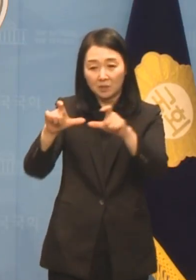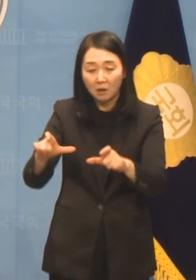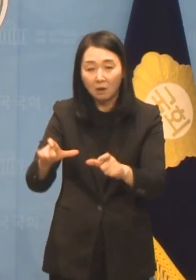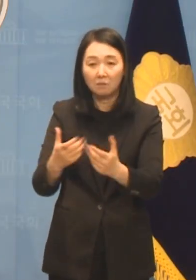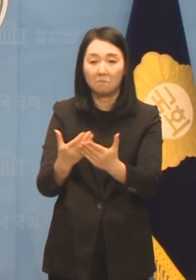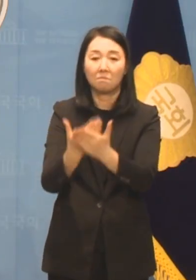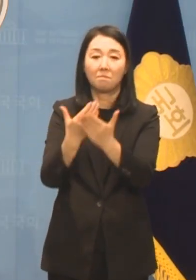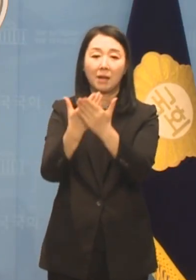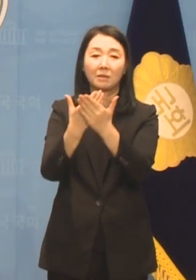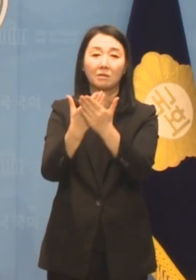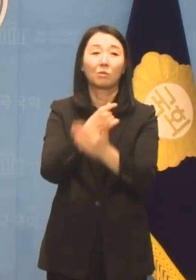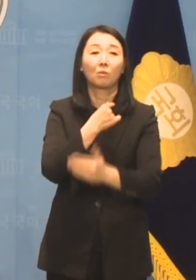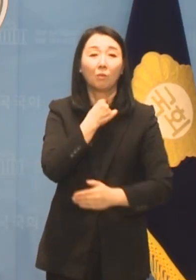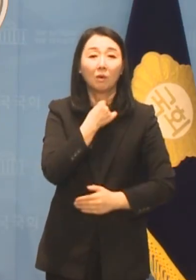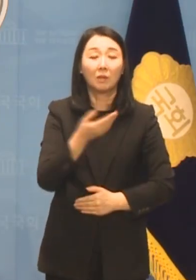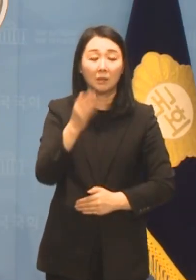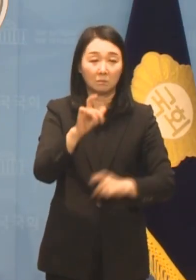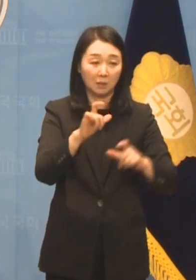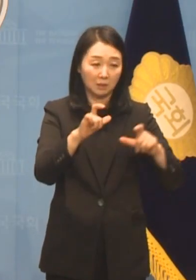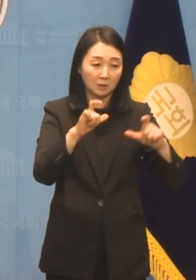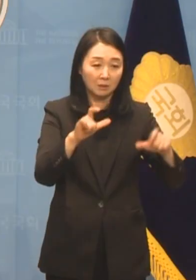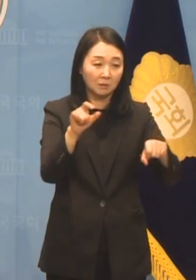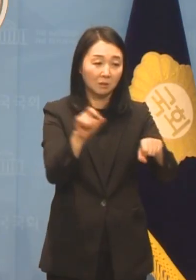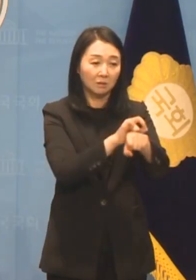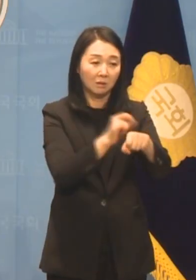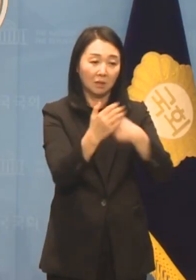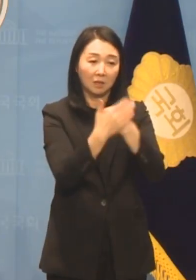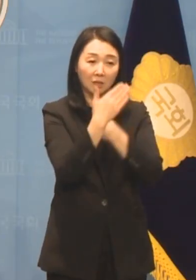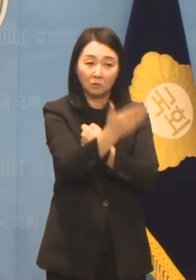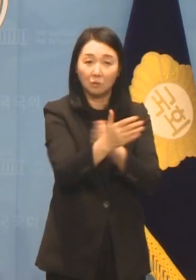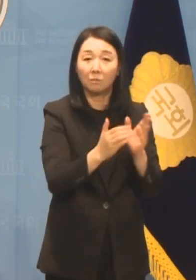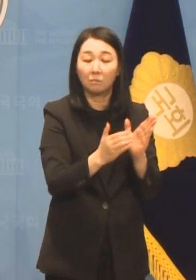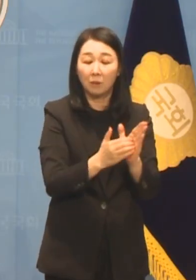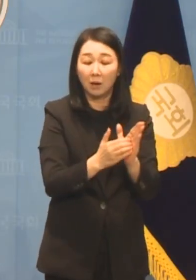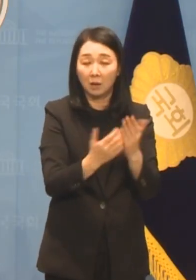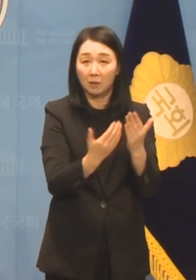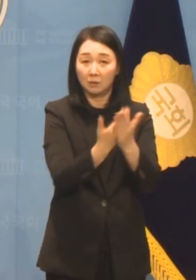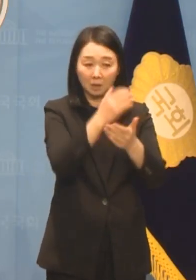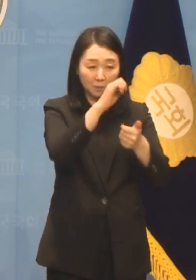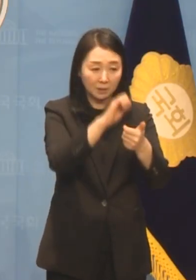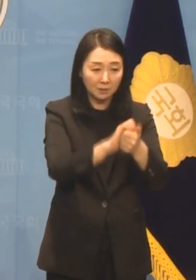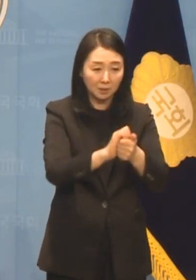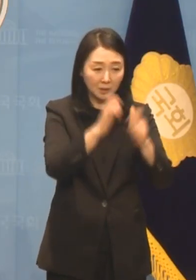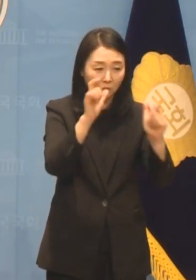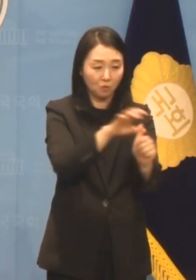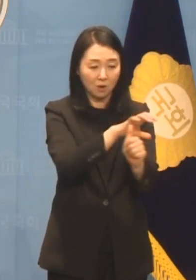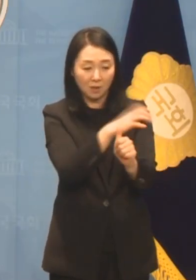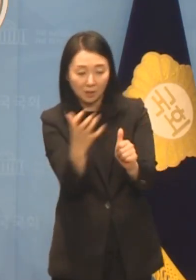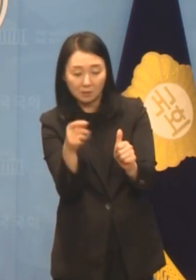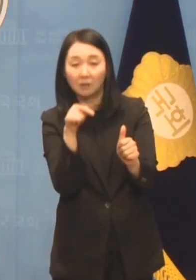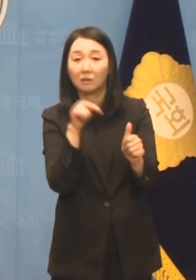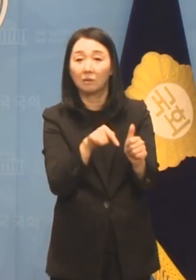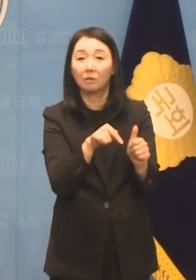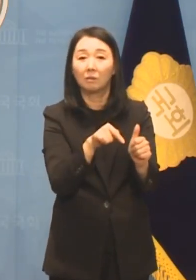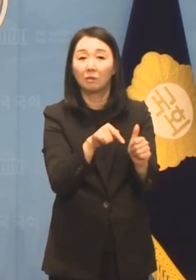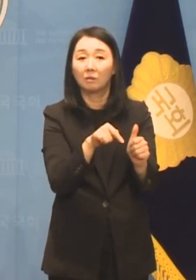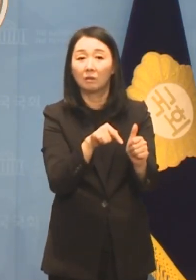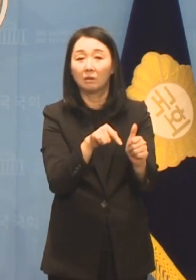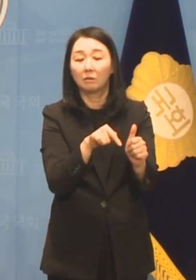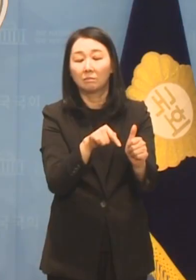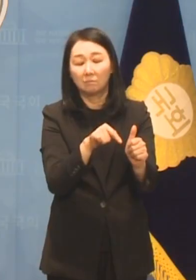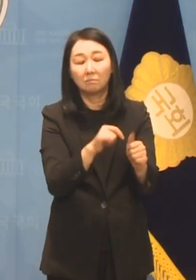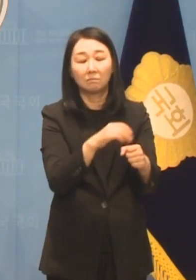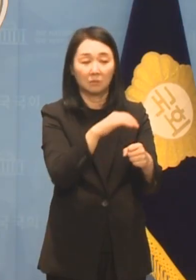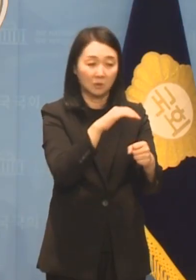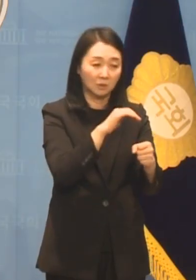있음에도 특정 지역에만 혜택을 볼 수 있는 개발 제한 구역 해제라는 카드를 꺼내든 것은 저는